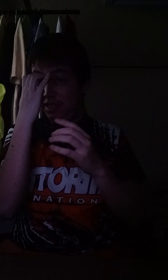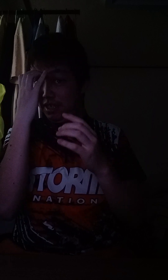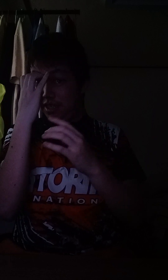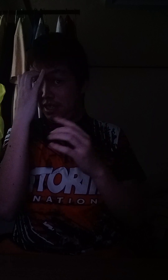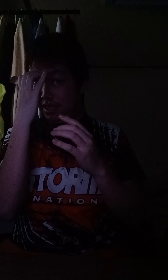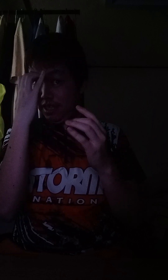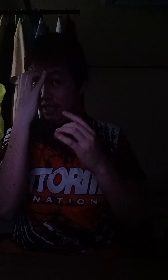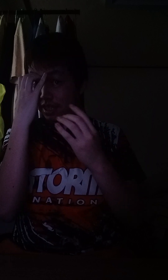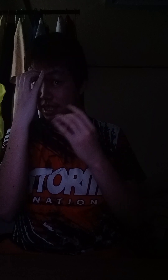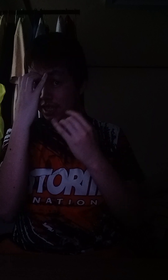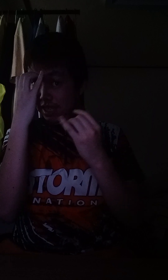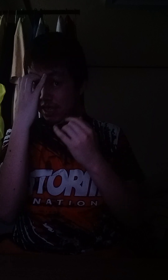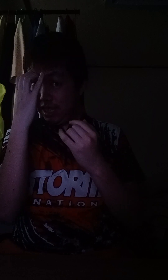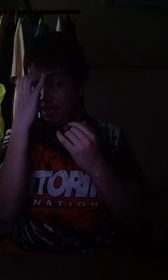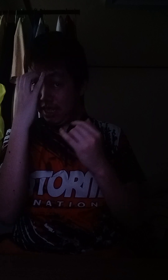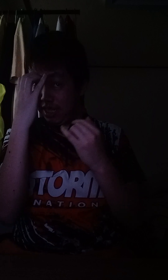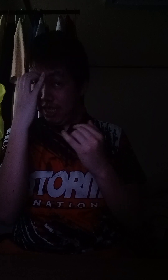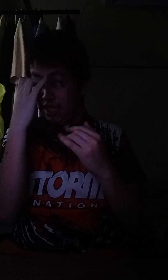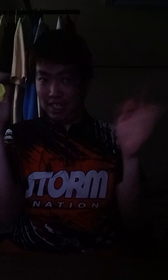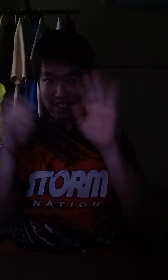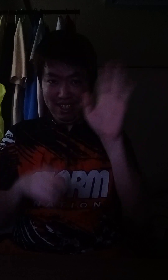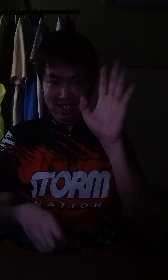잘 놀았니? 네.